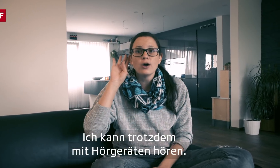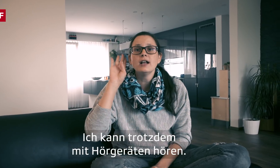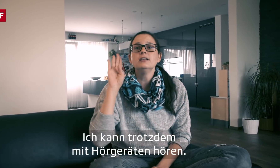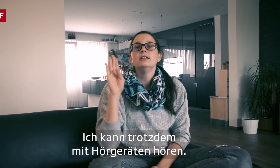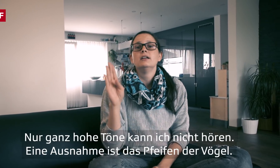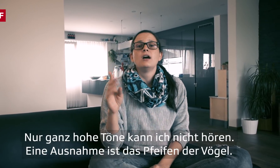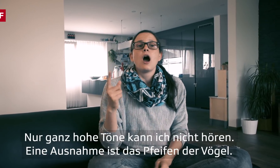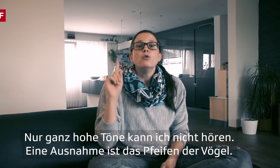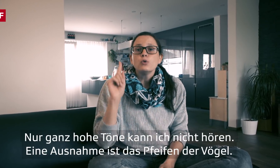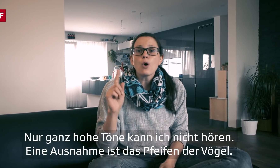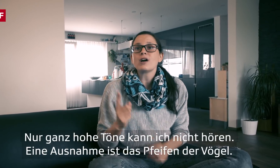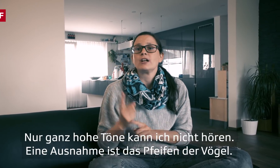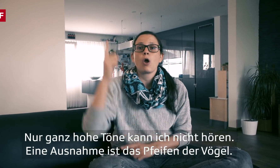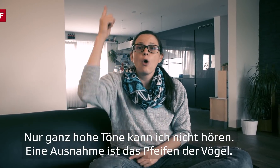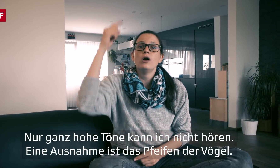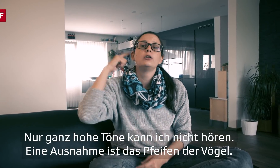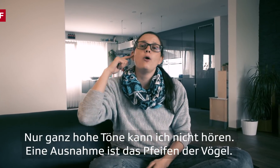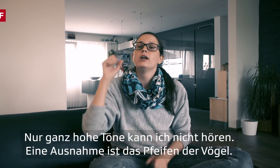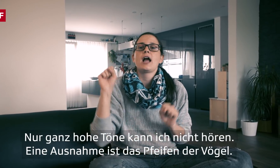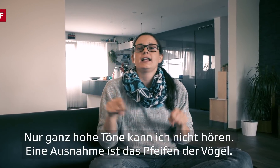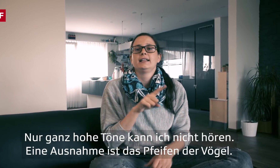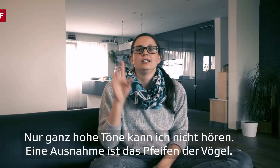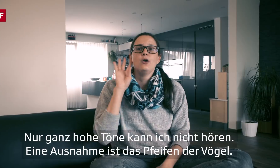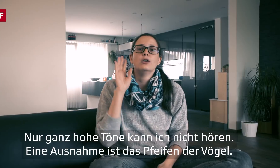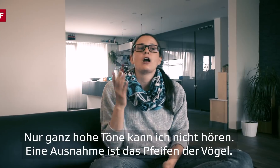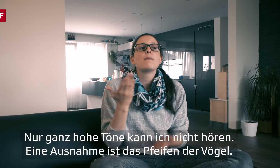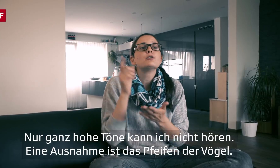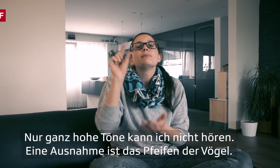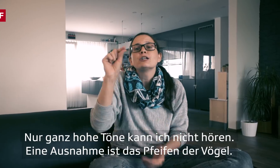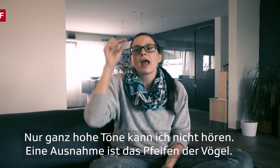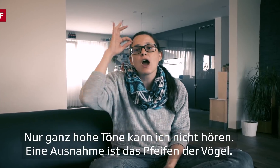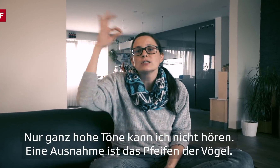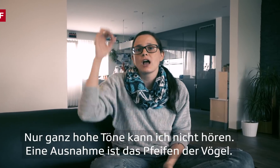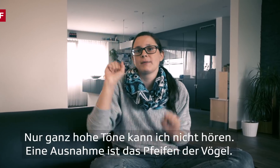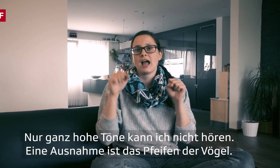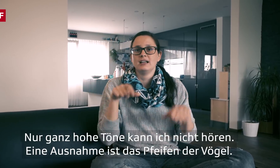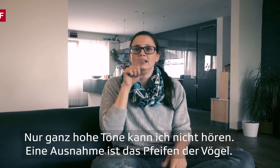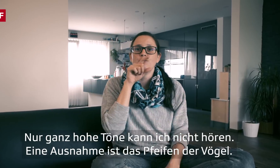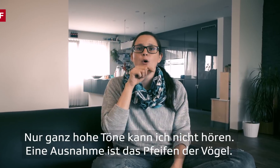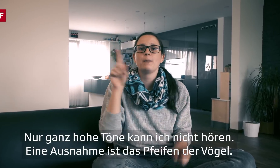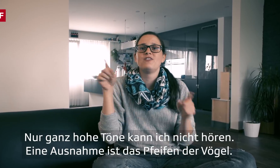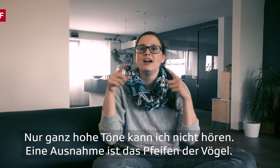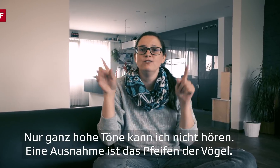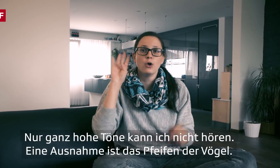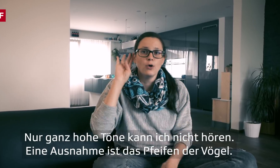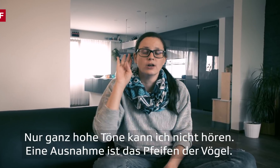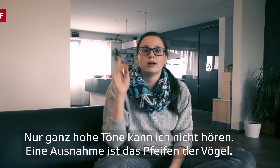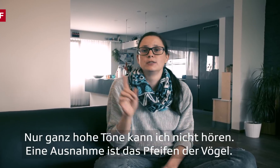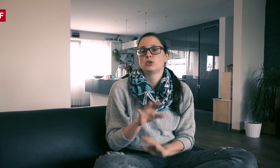Hören, nur wenn hört, hören kann ich nicht hören. Ab zum Beispiel Ausnahme kann ich die Vogelpfeifen hören, aber